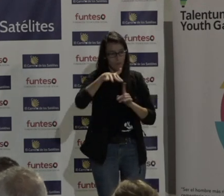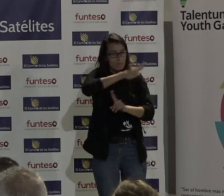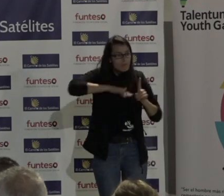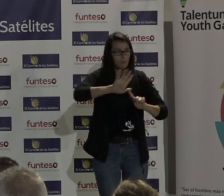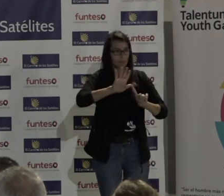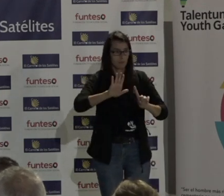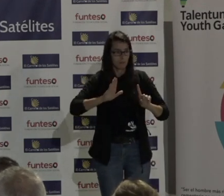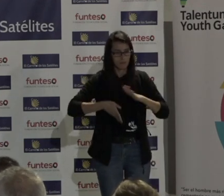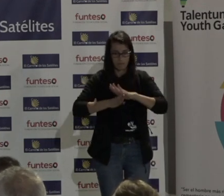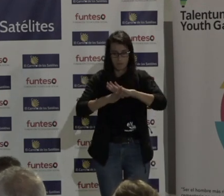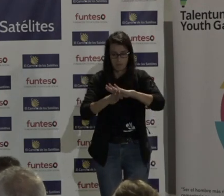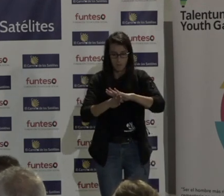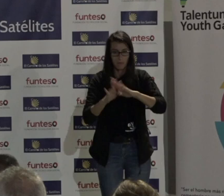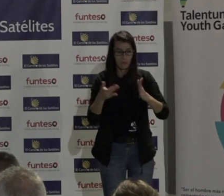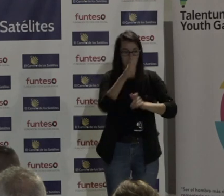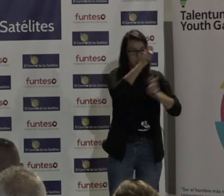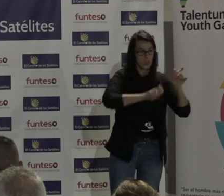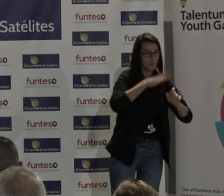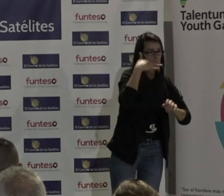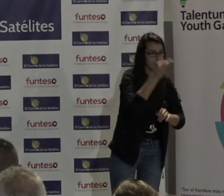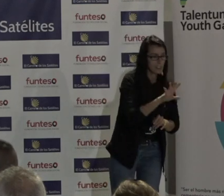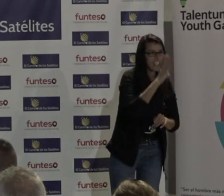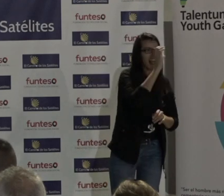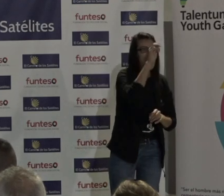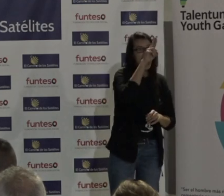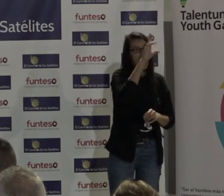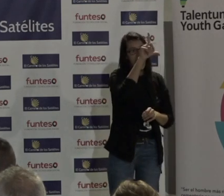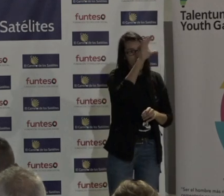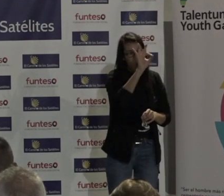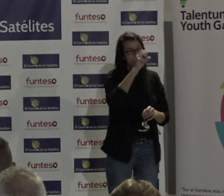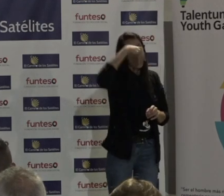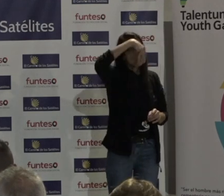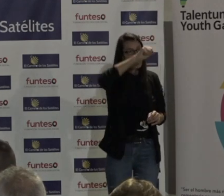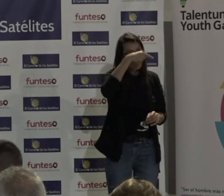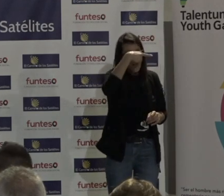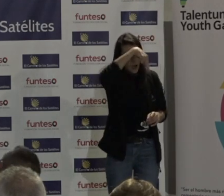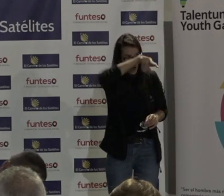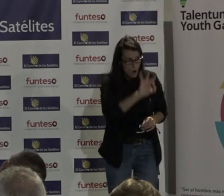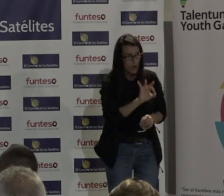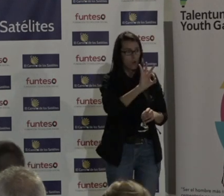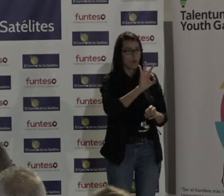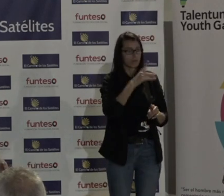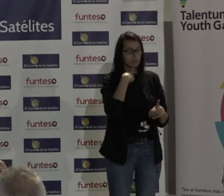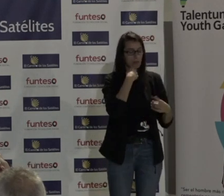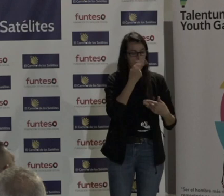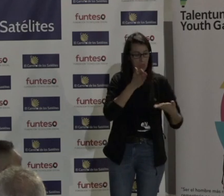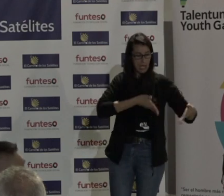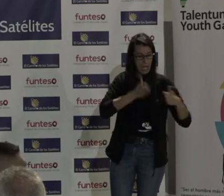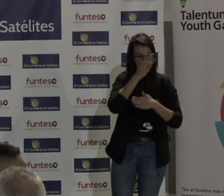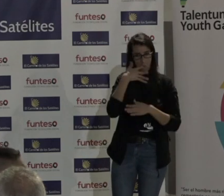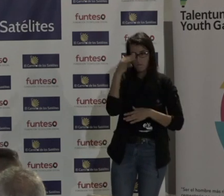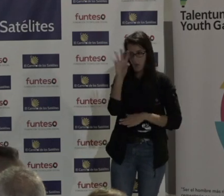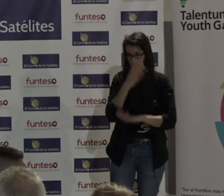los franceses deciden, Carlomagno decide crear el camino francés, el camino a Galicia, él lo que